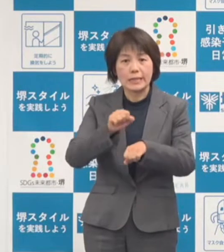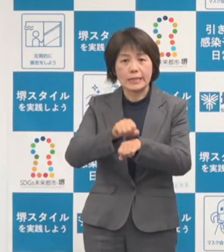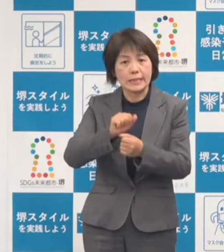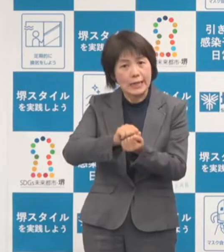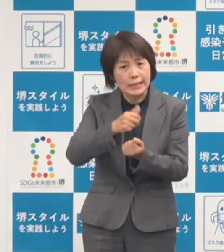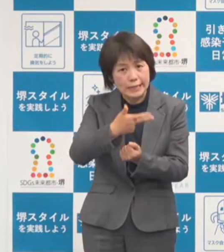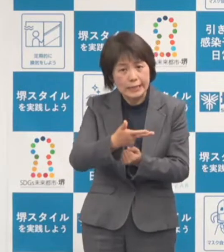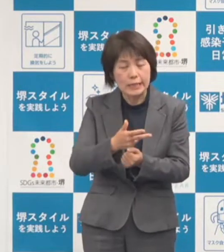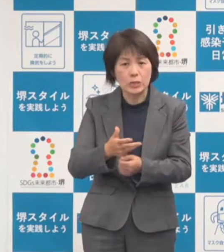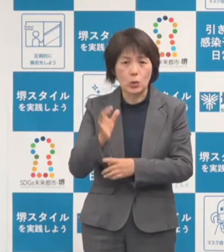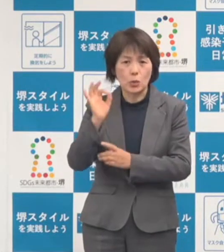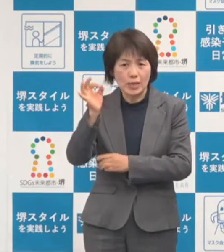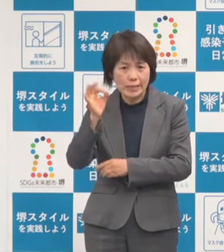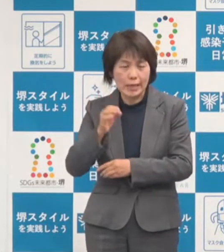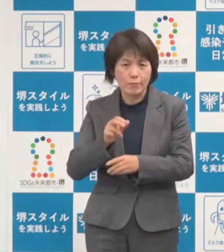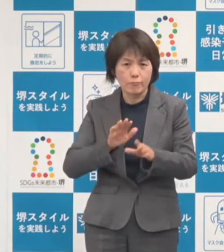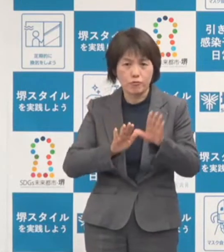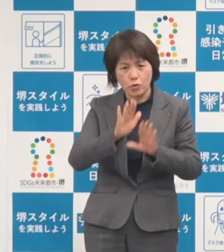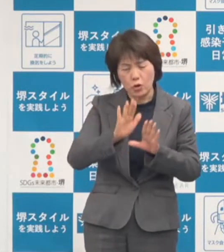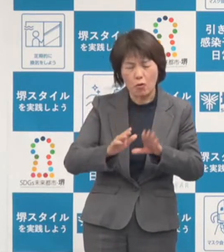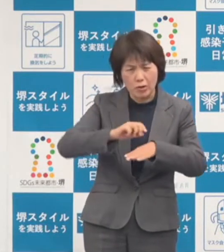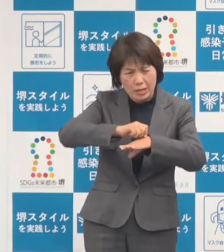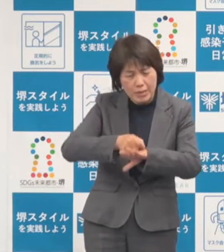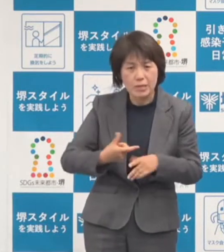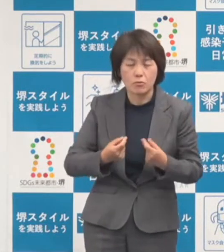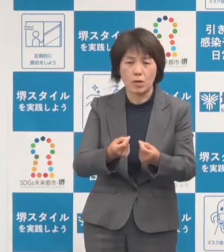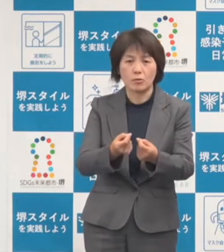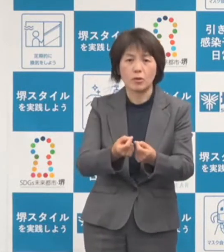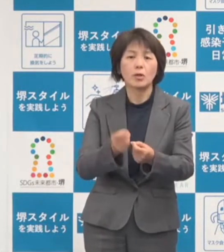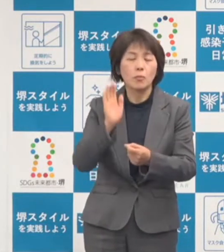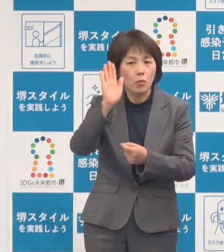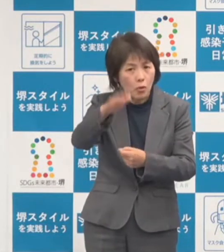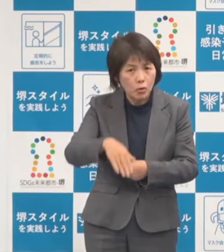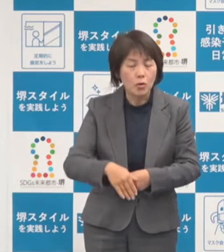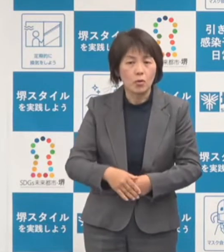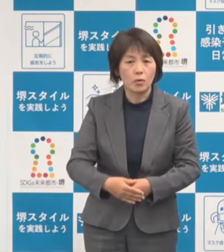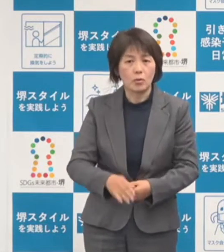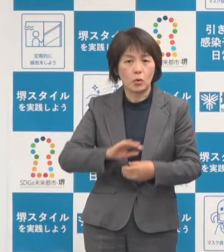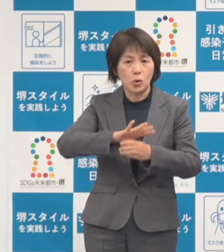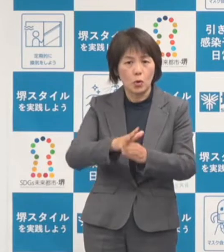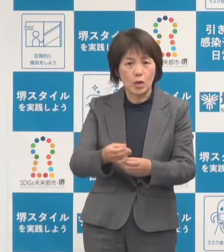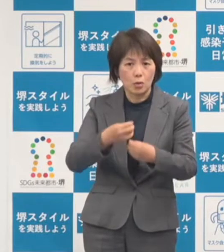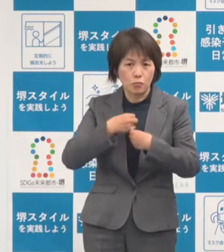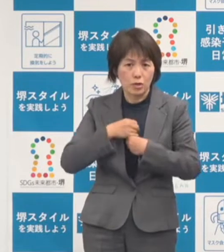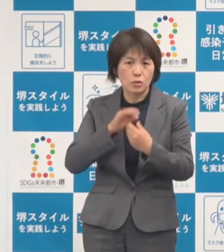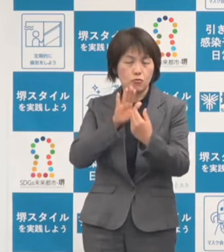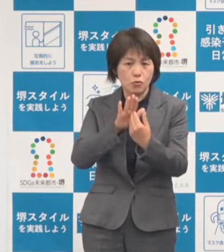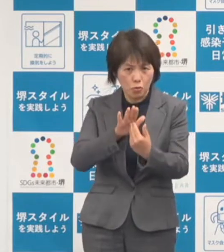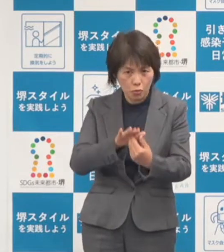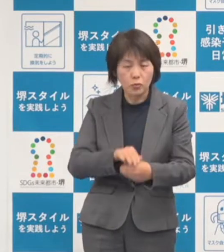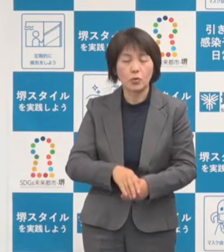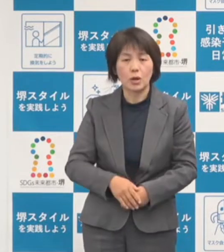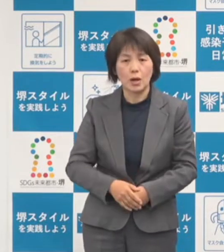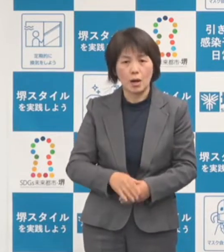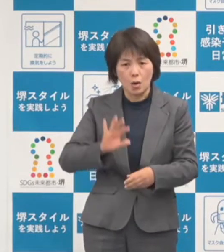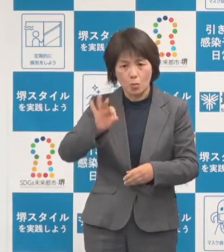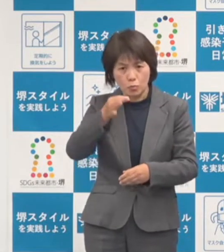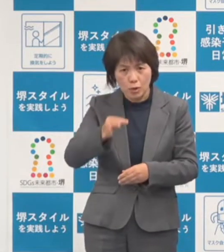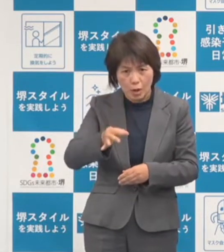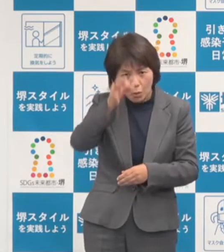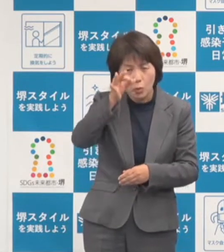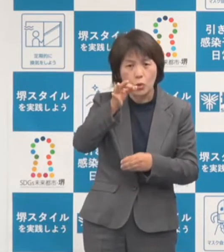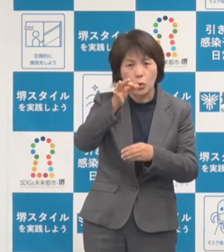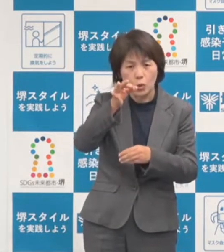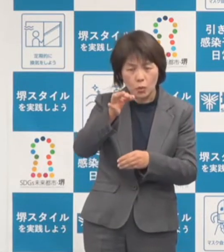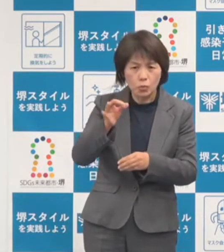しい状況が続いておりますが、今後も新型コロナウイルス感染症や物価高騰の状況を注視をしながら、